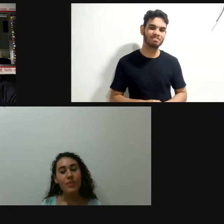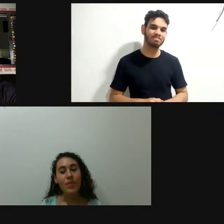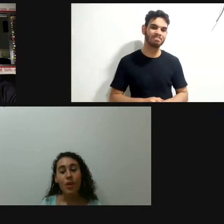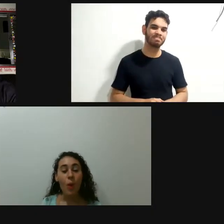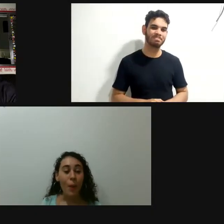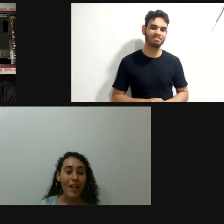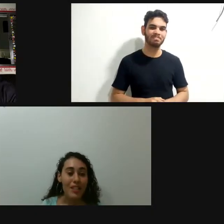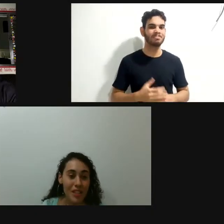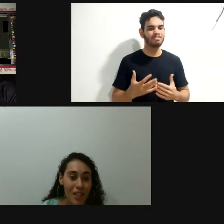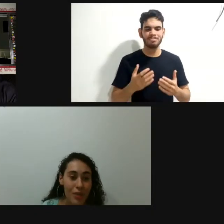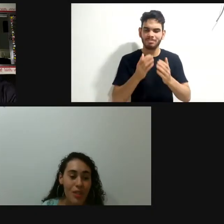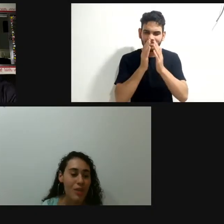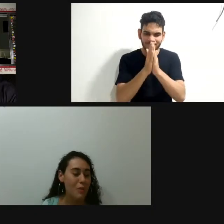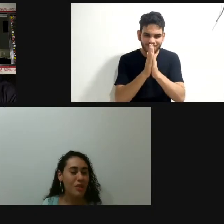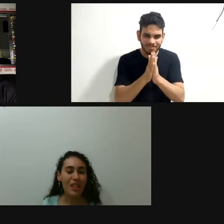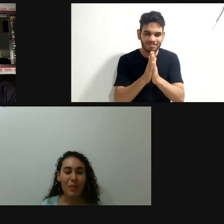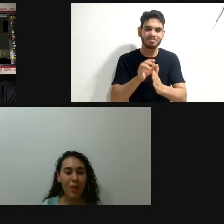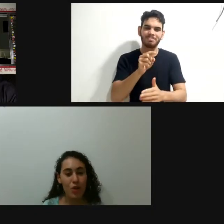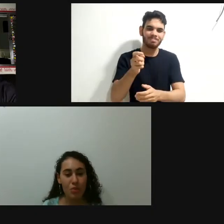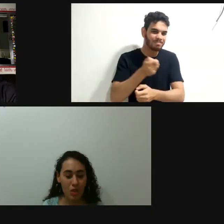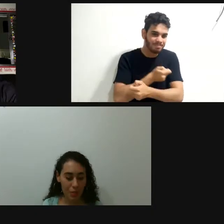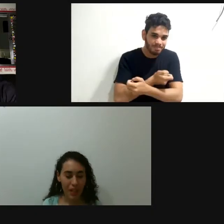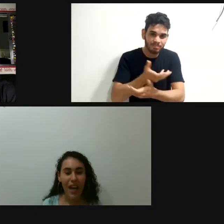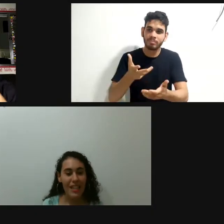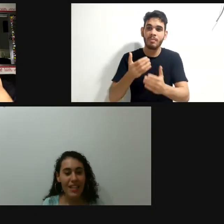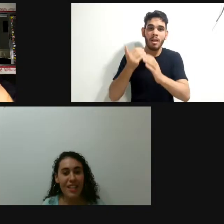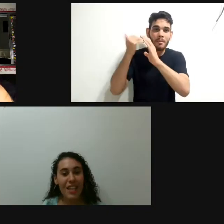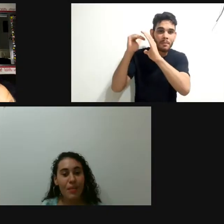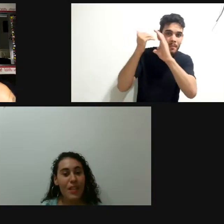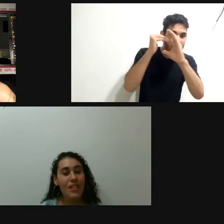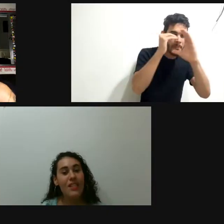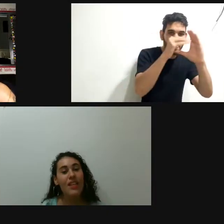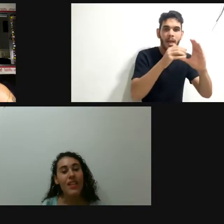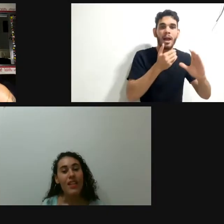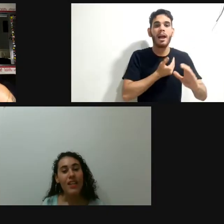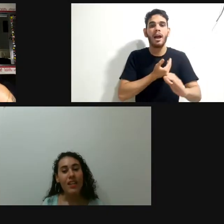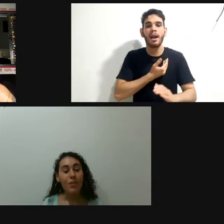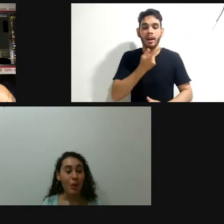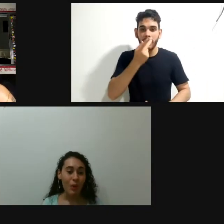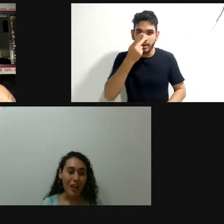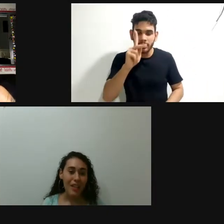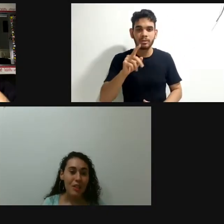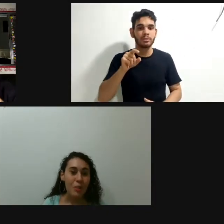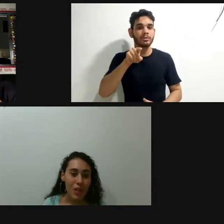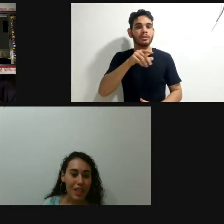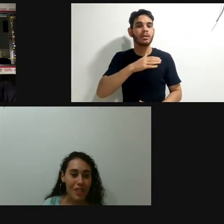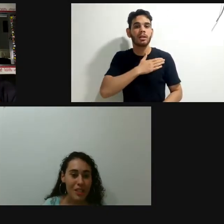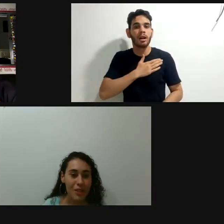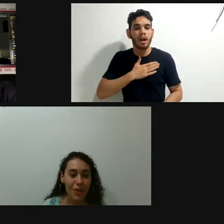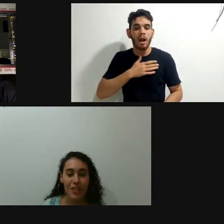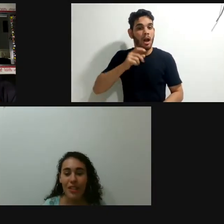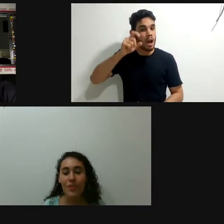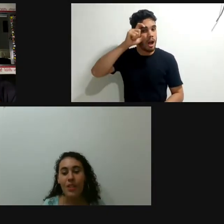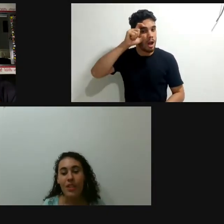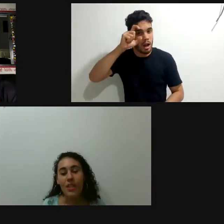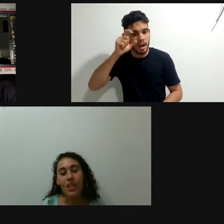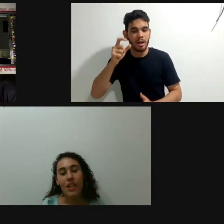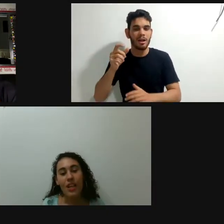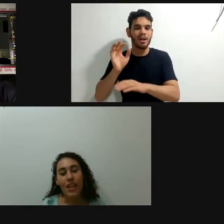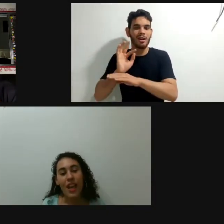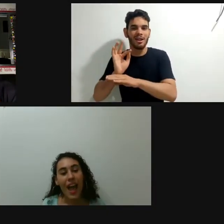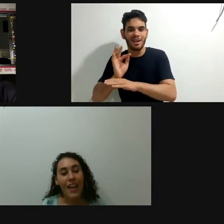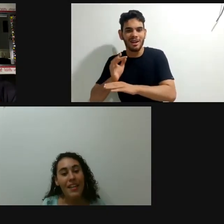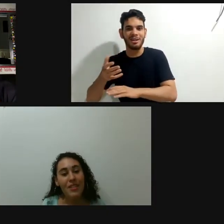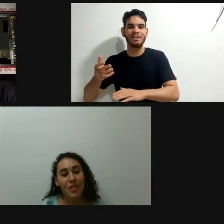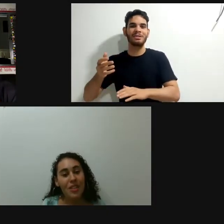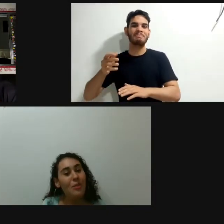E compartilhem com seus amigos que também gostam de mangás, animes, que muita gente gosta.